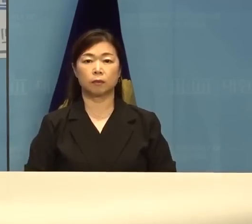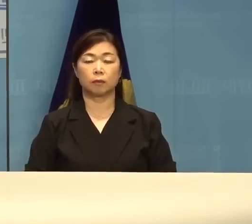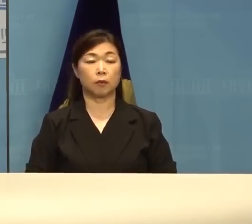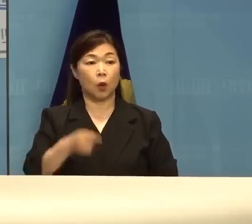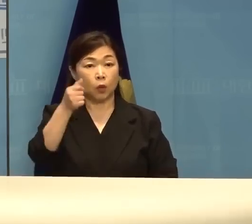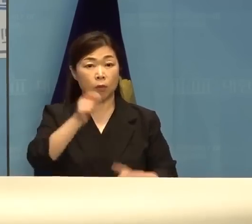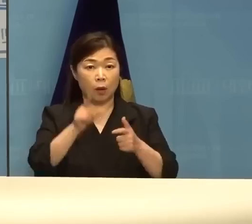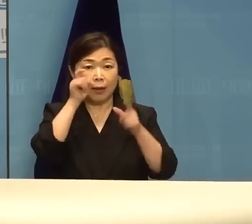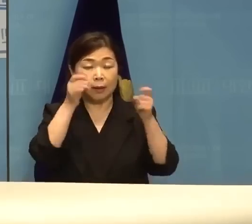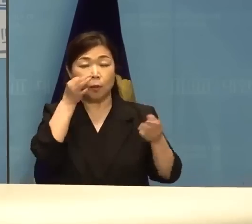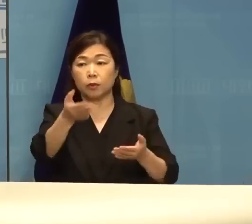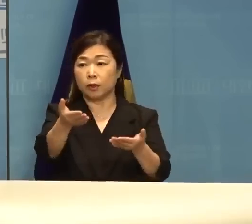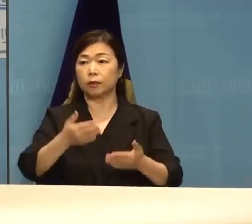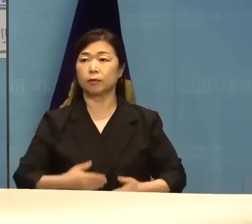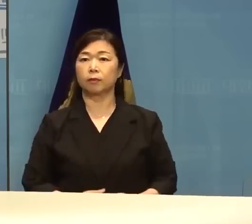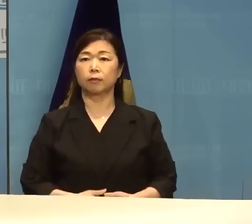조금만 더 보여드리겠습니다.